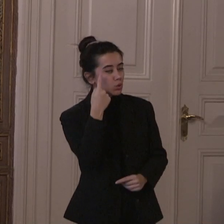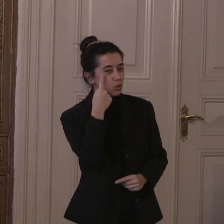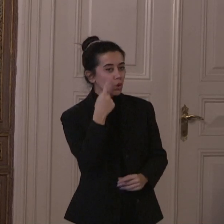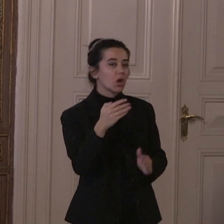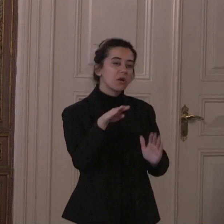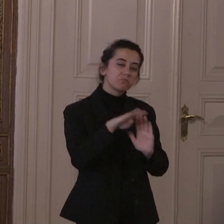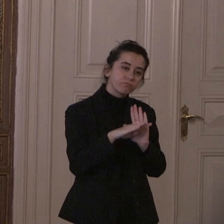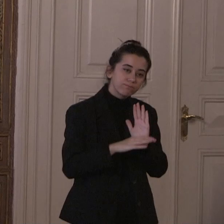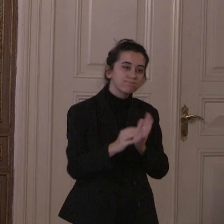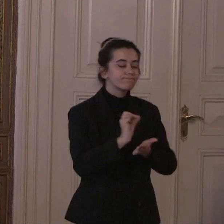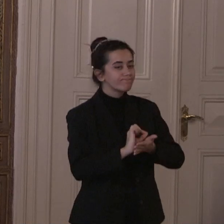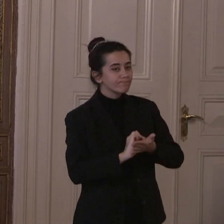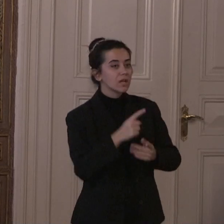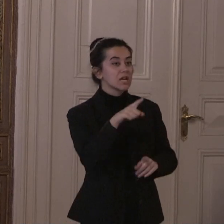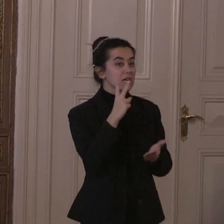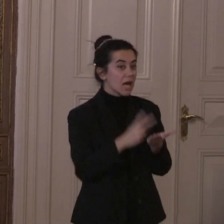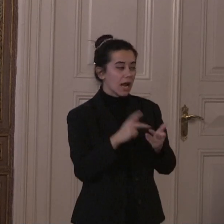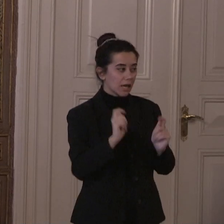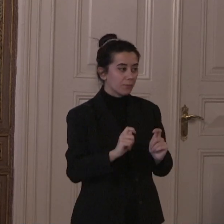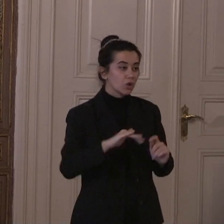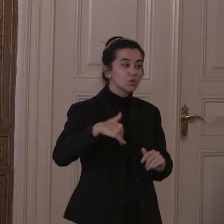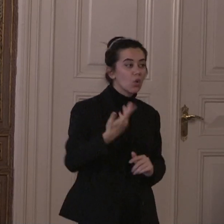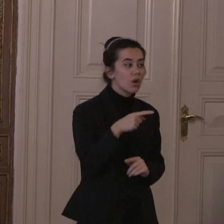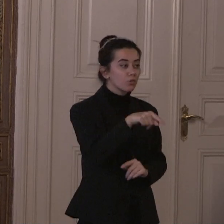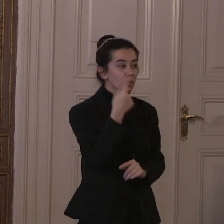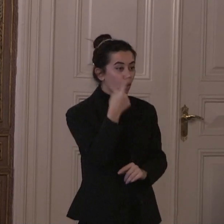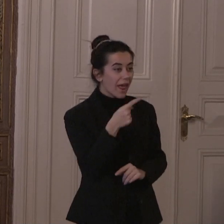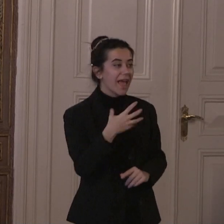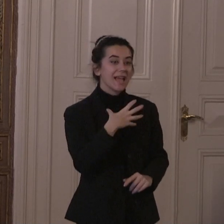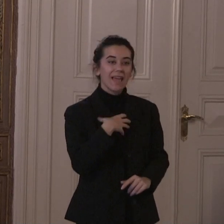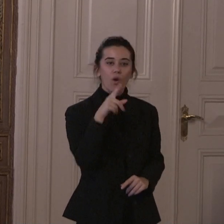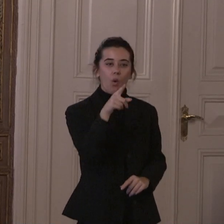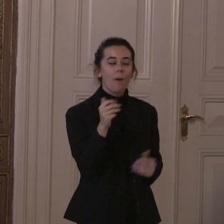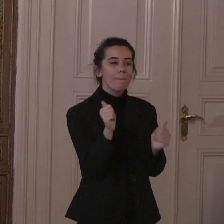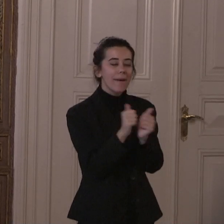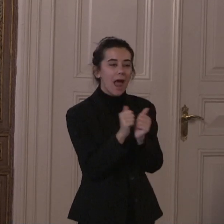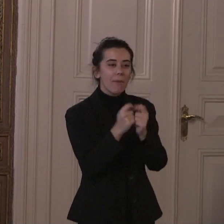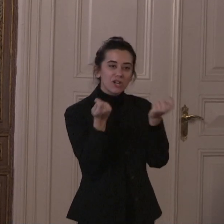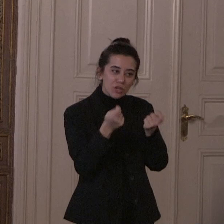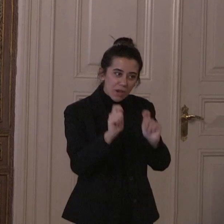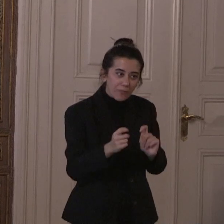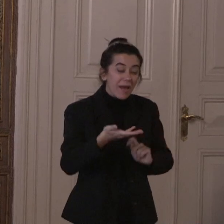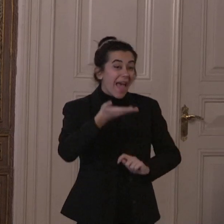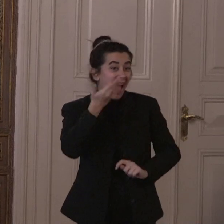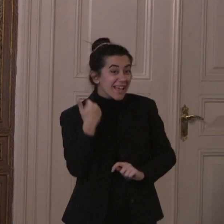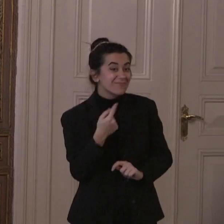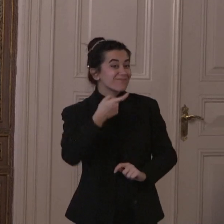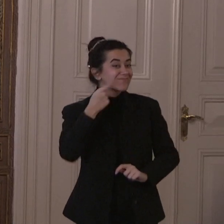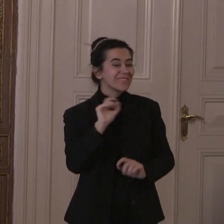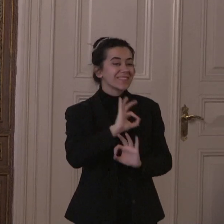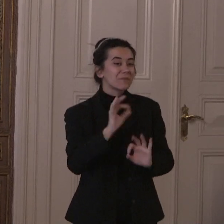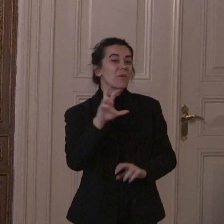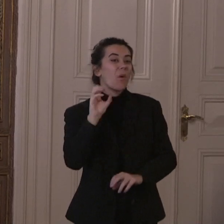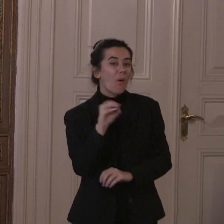başkanı burada kendisiyle daha sonraki yıllarda bir araya geldik ama o dönemdeki hocalarımızla da çalıştık. Tabii